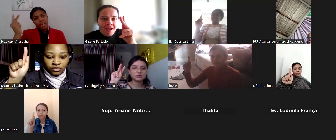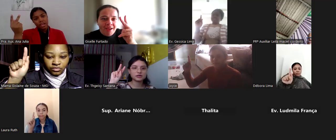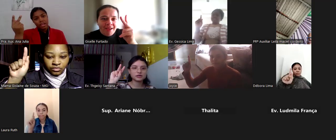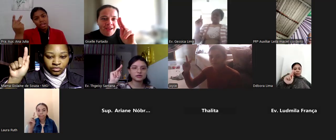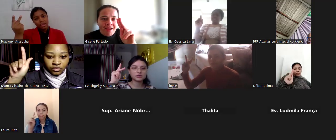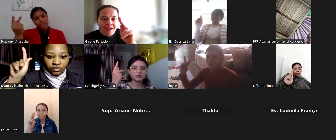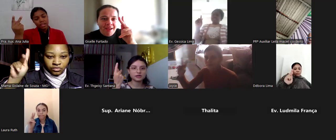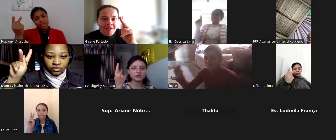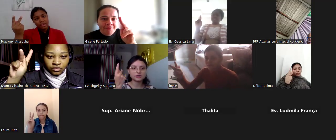H,